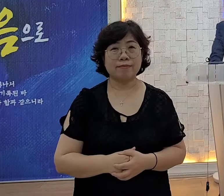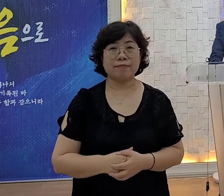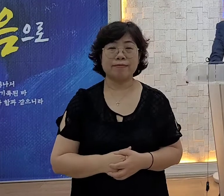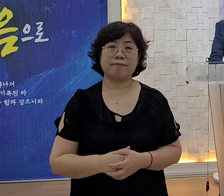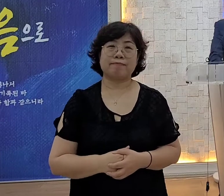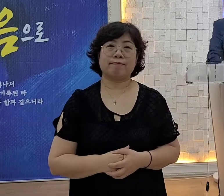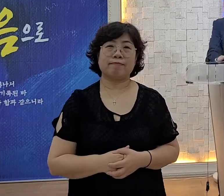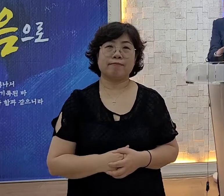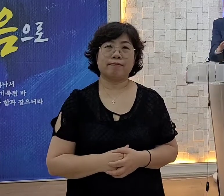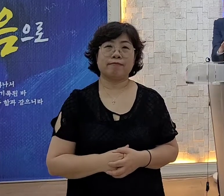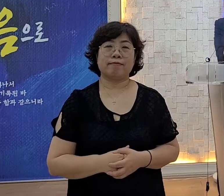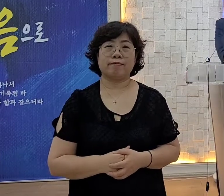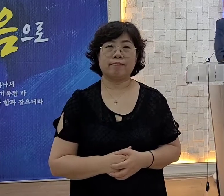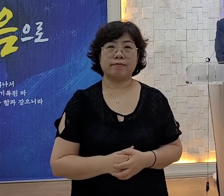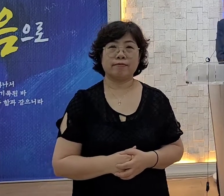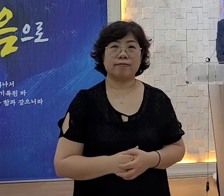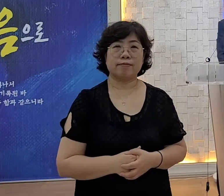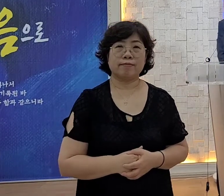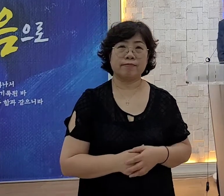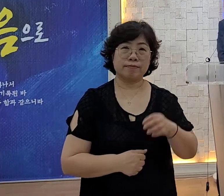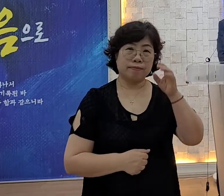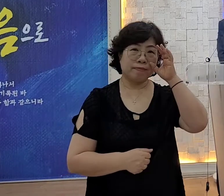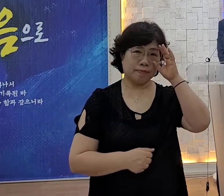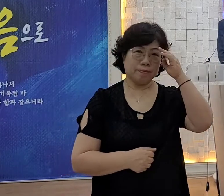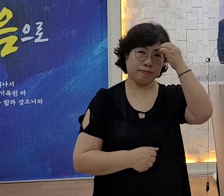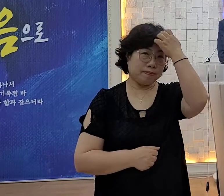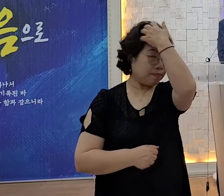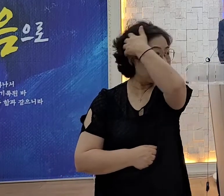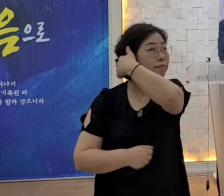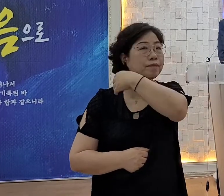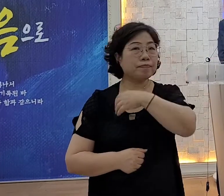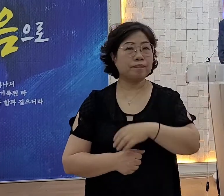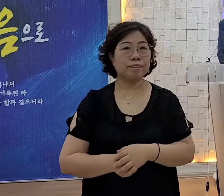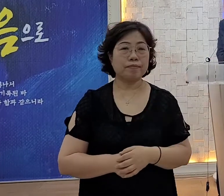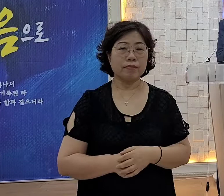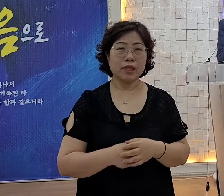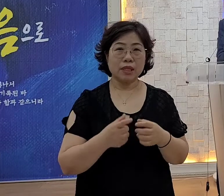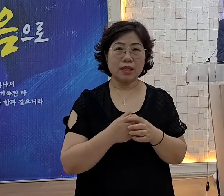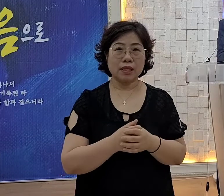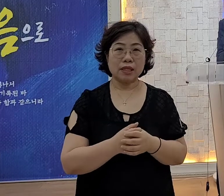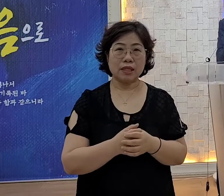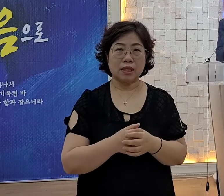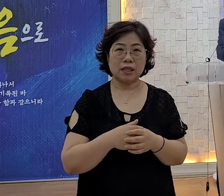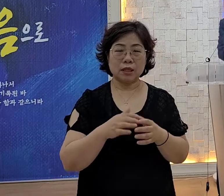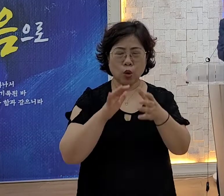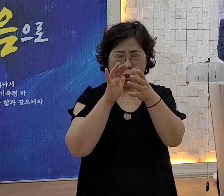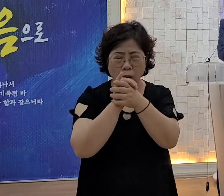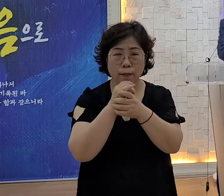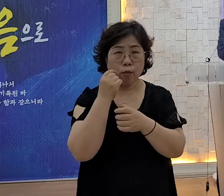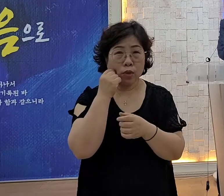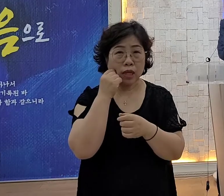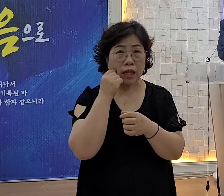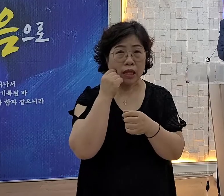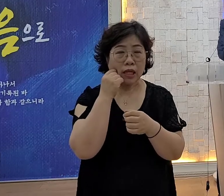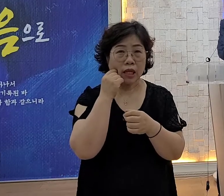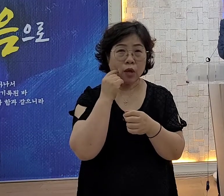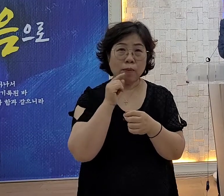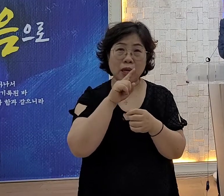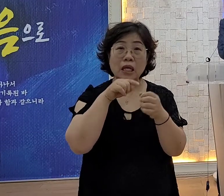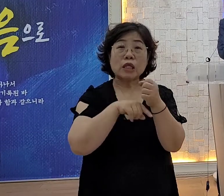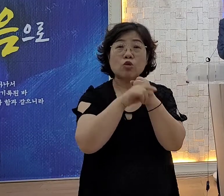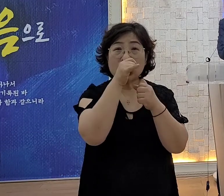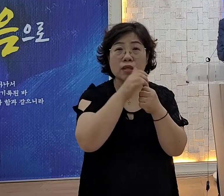말씀드리냐면은 2절 보세요. 2절. 제가 이렇게 말하는 이유가 있어요. 2절에 보세요. 제가 뭐라고 말하냐면 제가